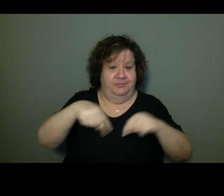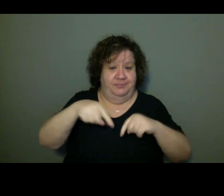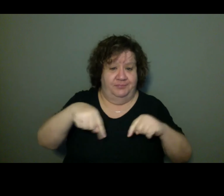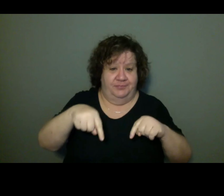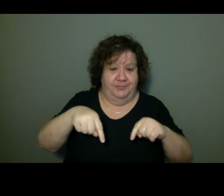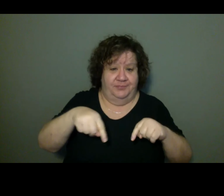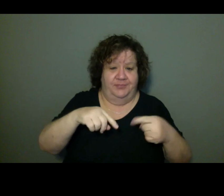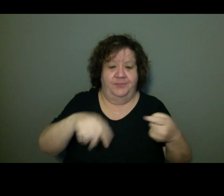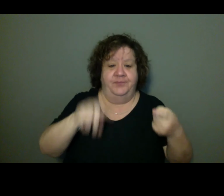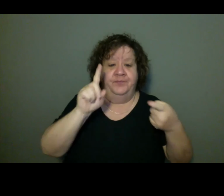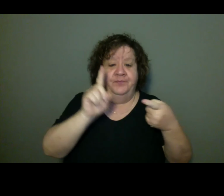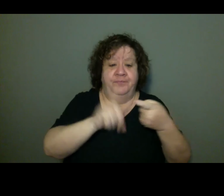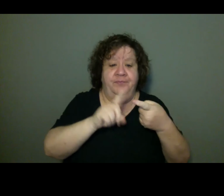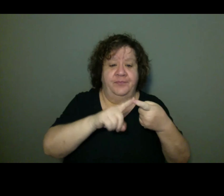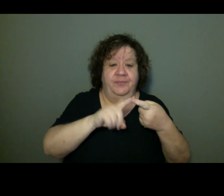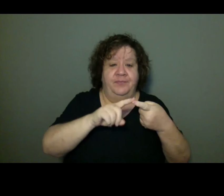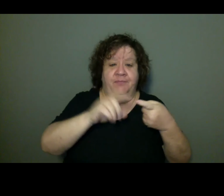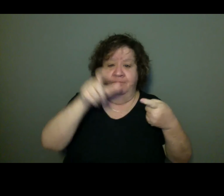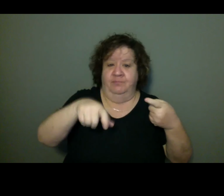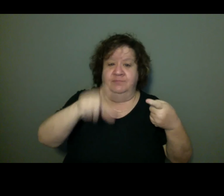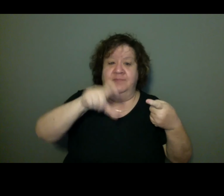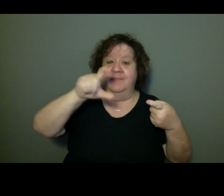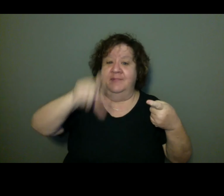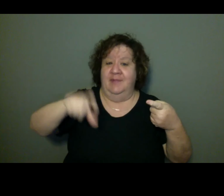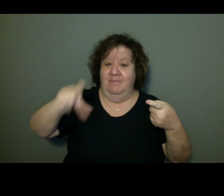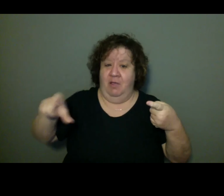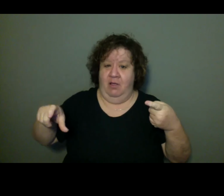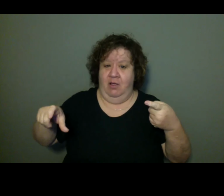không bỏ lỡ những video